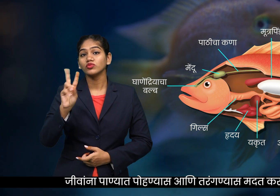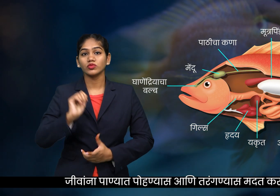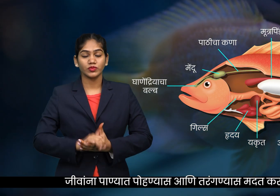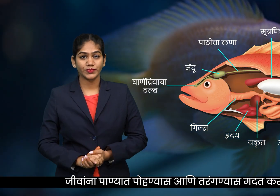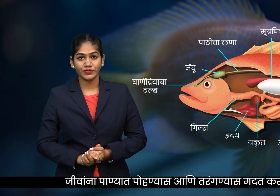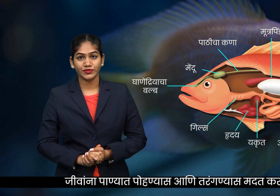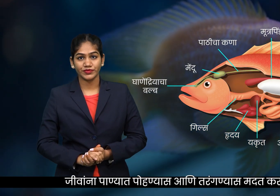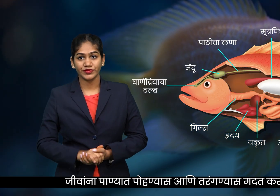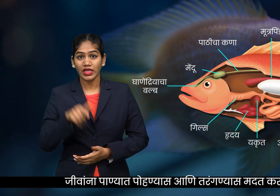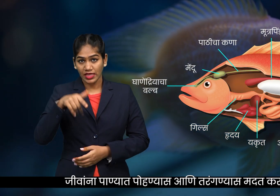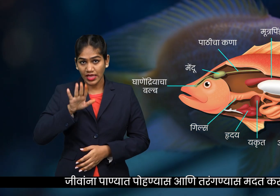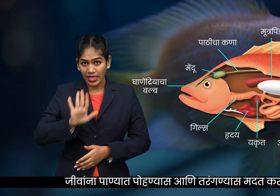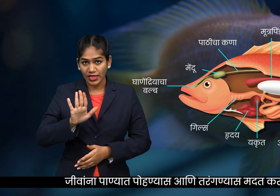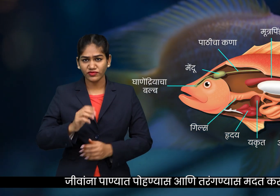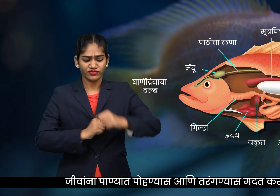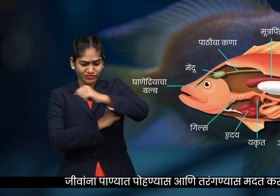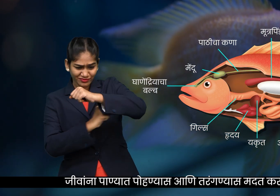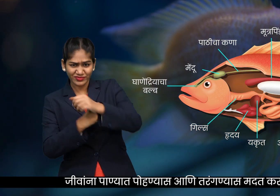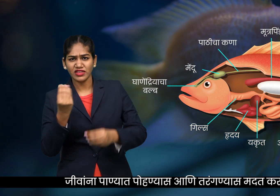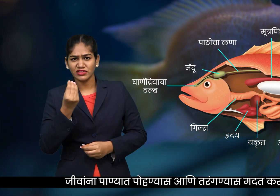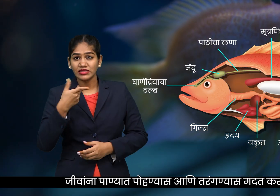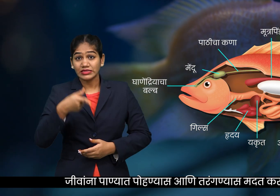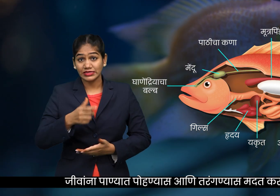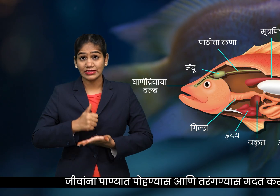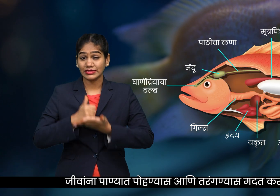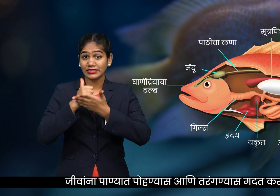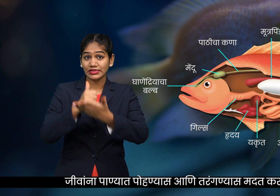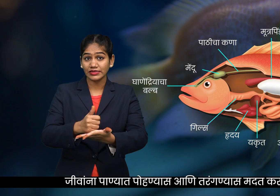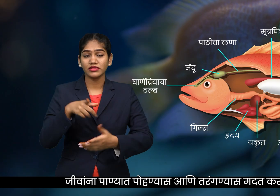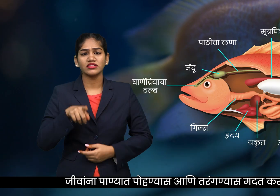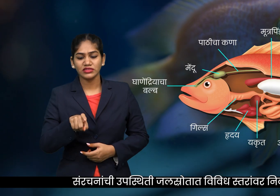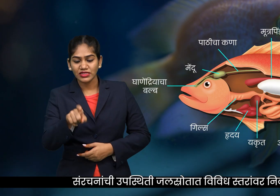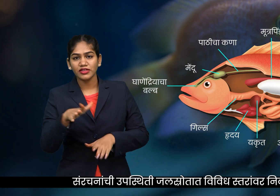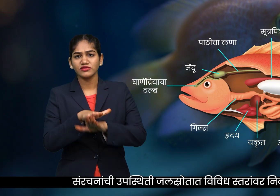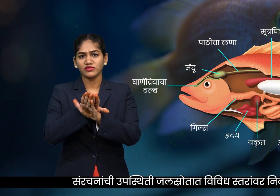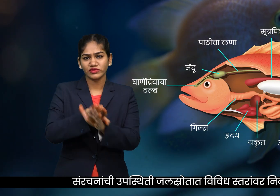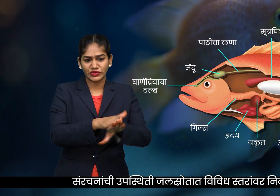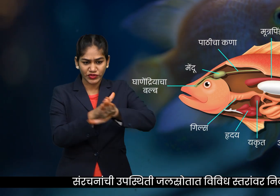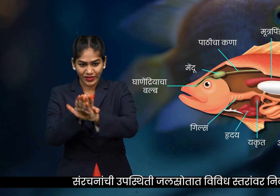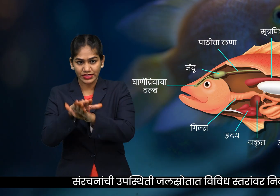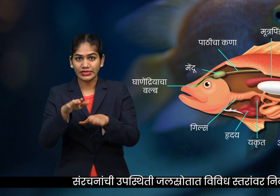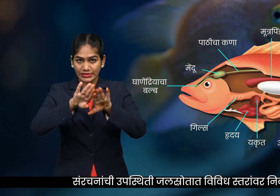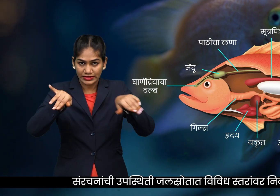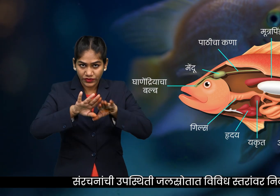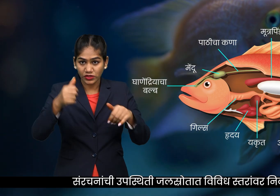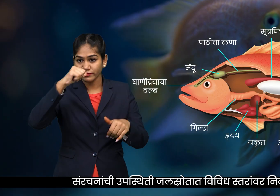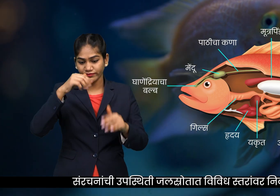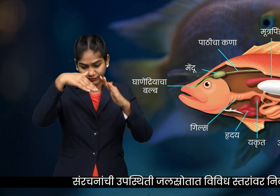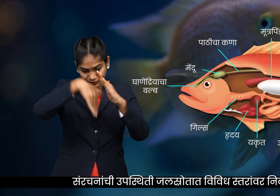जीवांना पाण्यात पोहण्यास आणि तरंगण्यास मदत करणाऱ्या काही संरचनांची